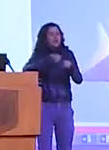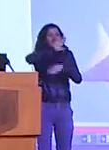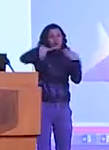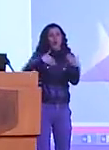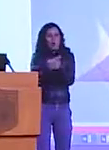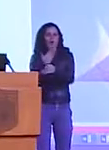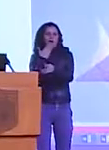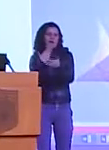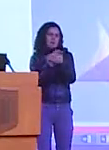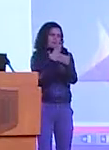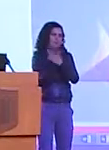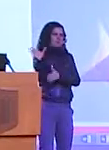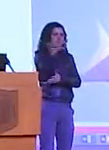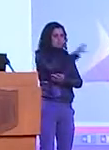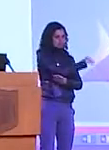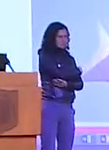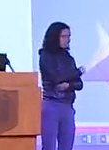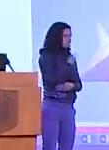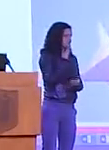todos y a todas.